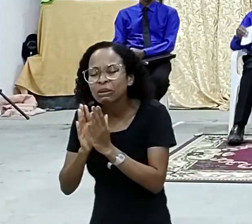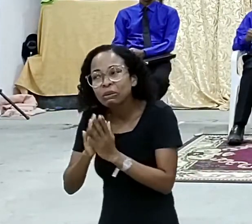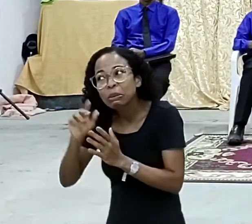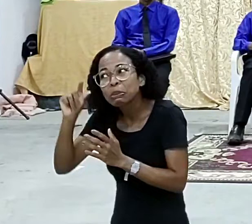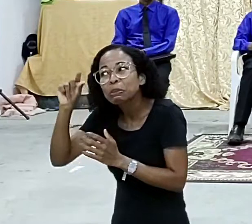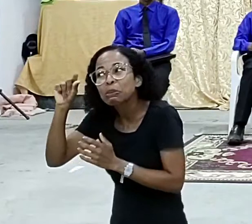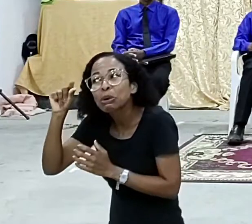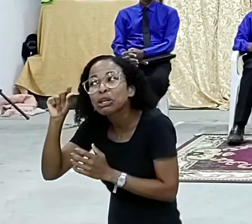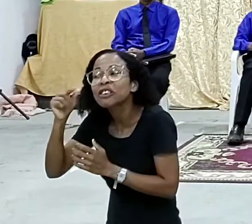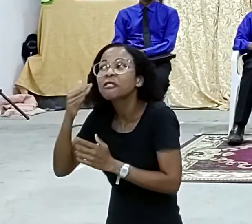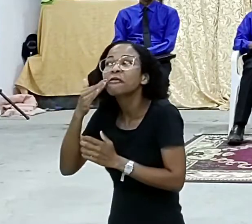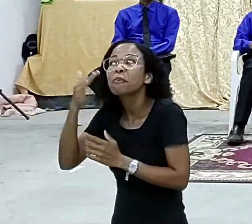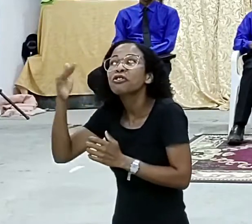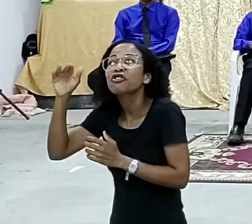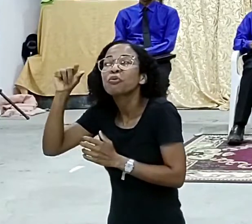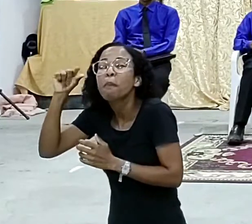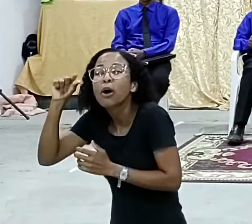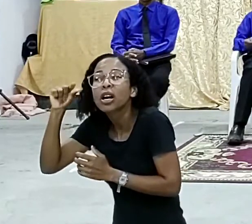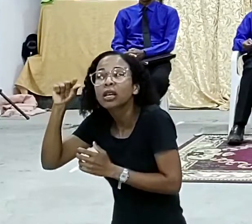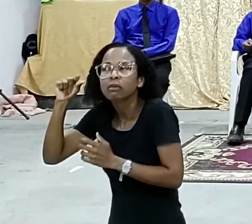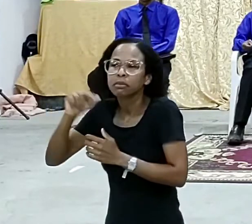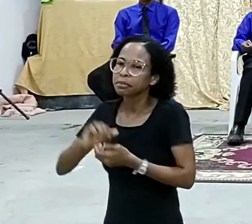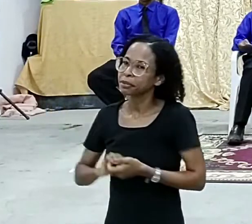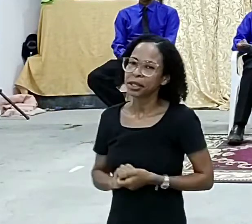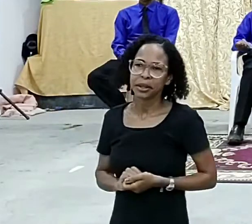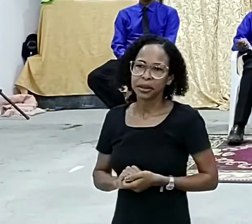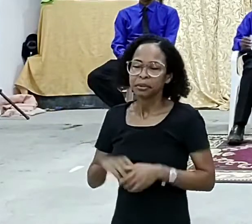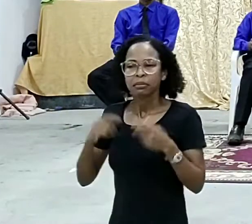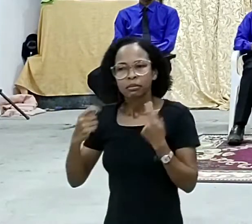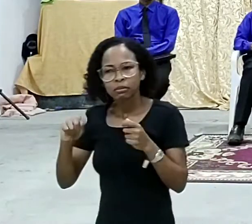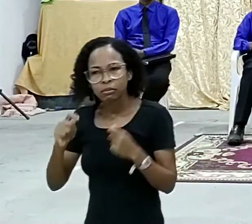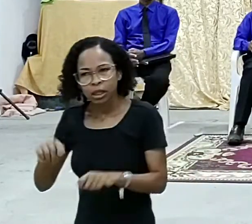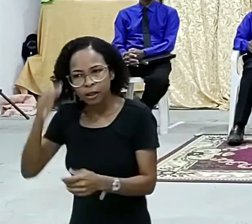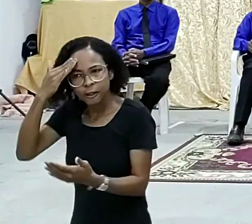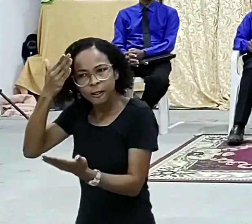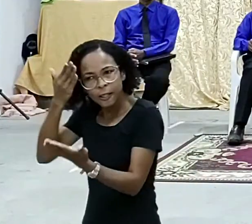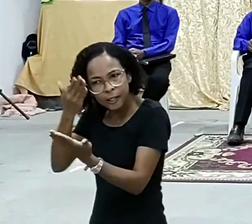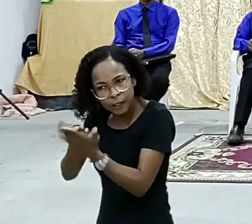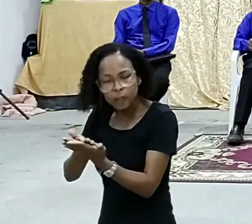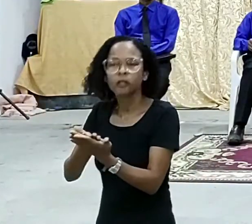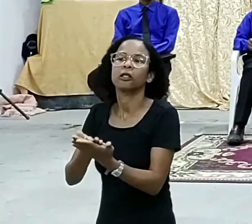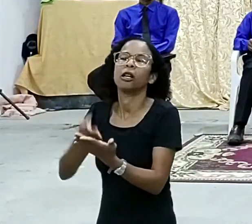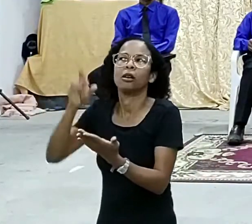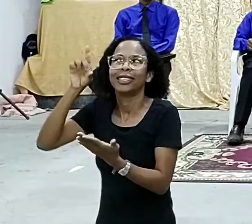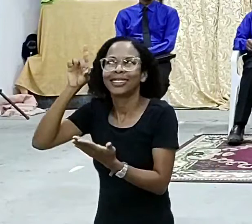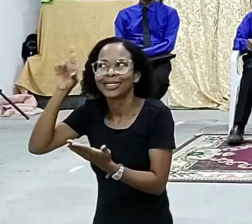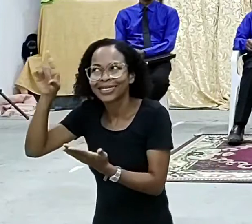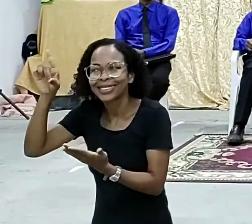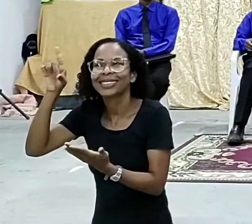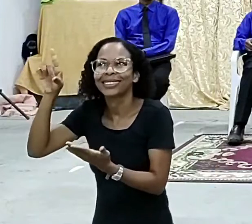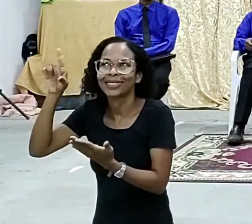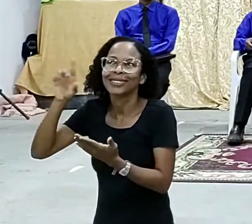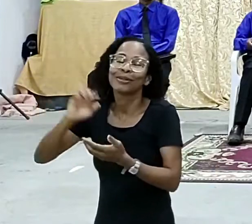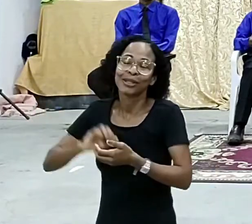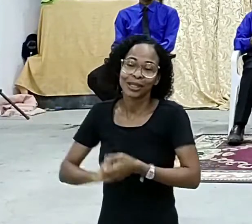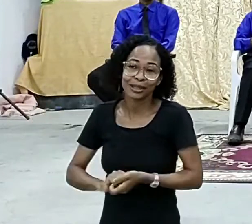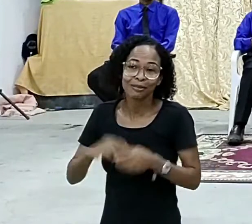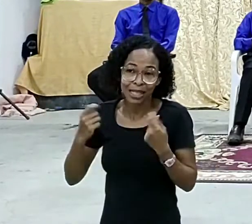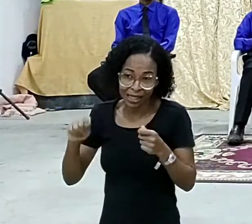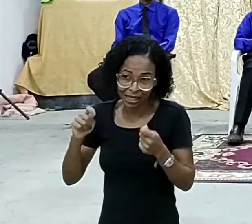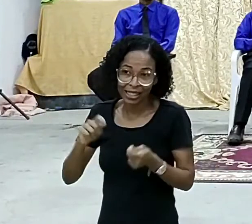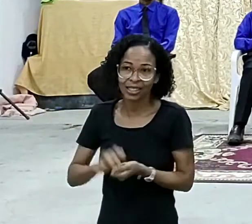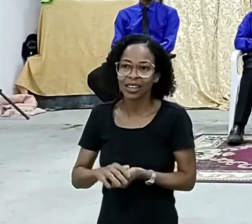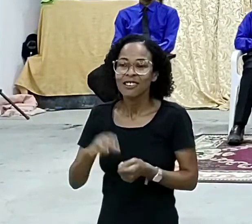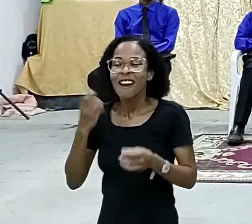você não confiar e não acreditar no que Ele pode fazer, aí fica um pouco